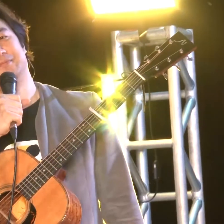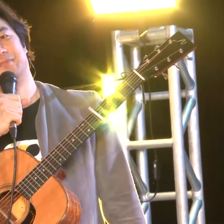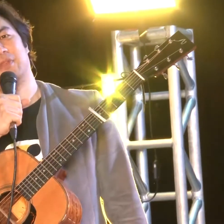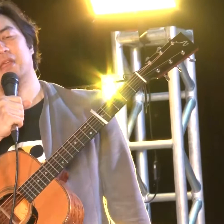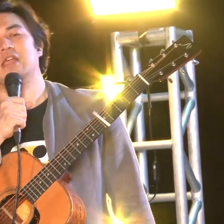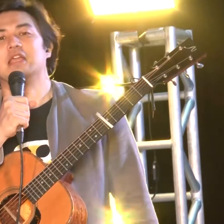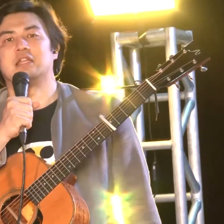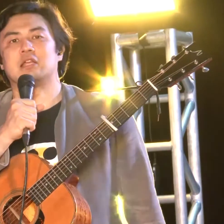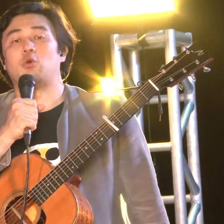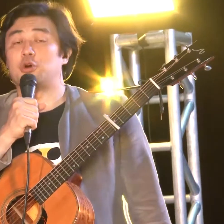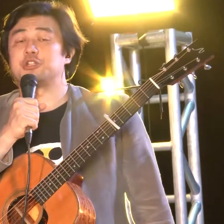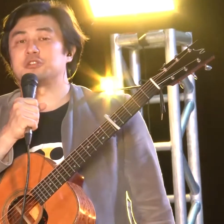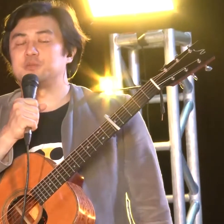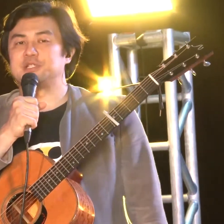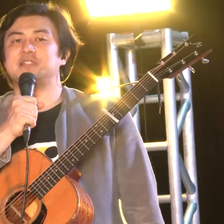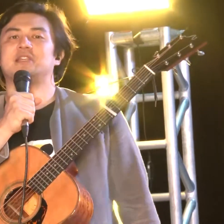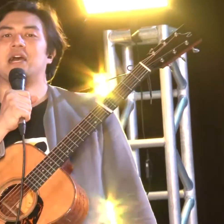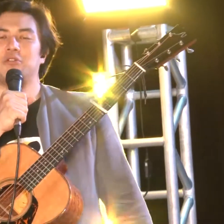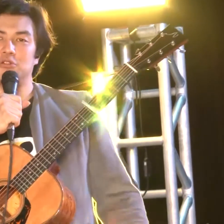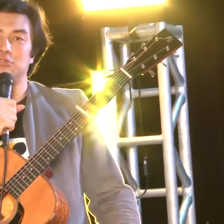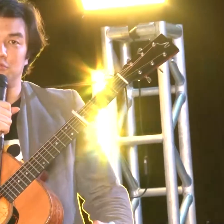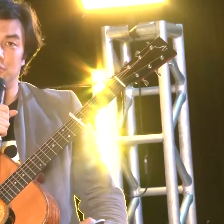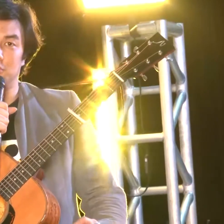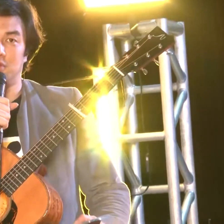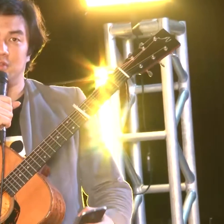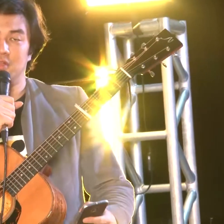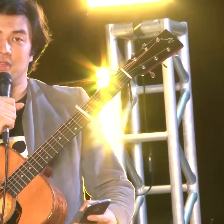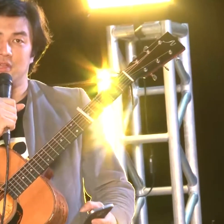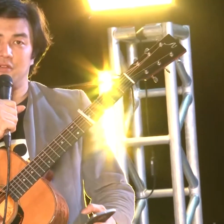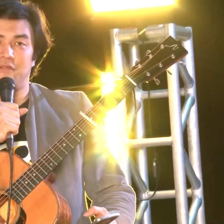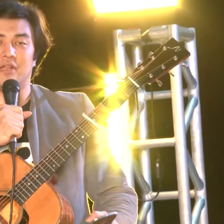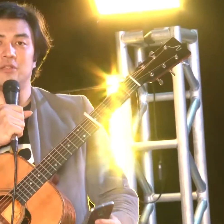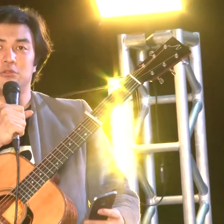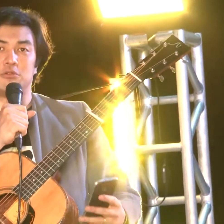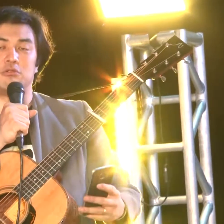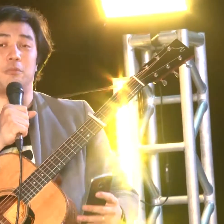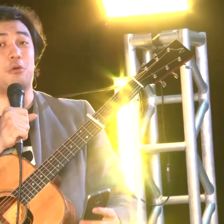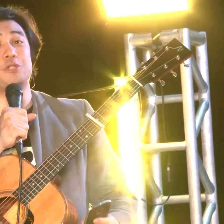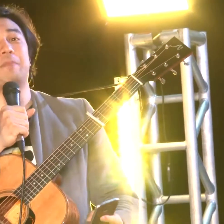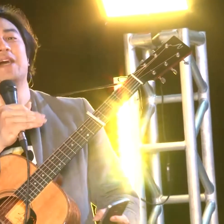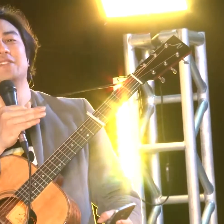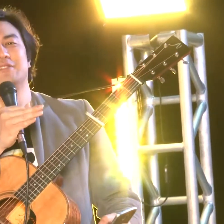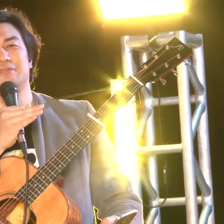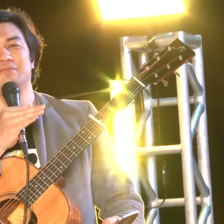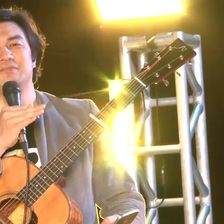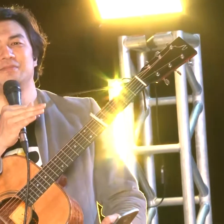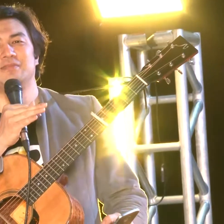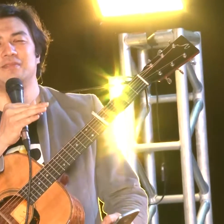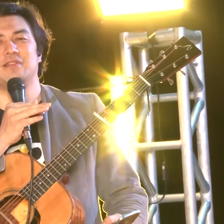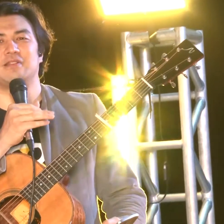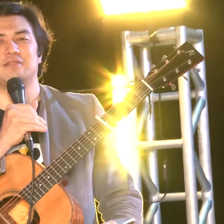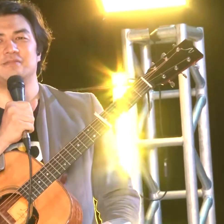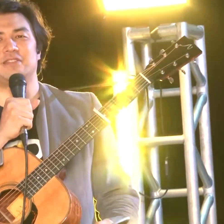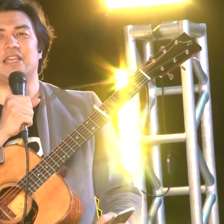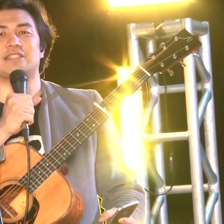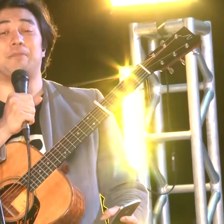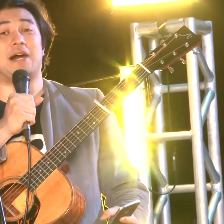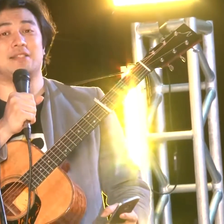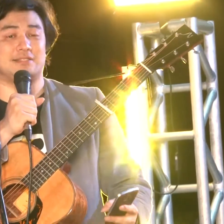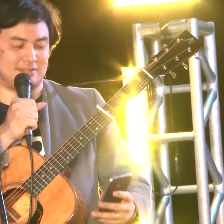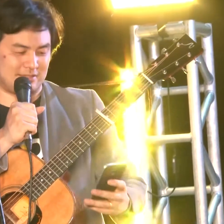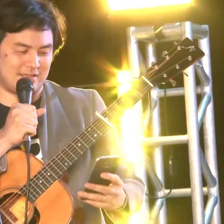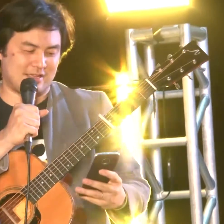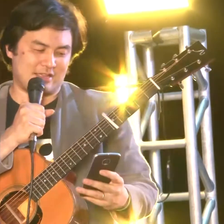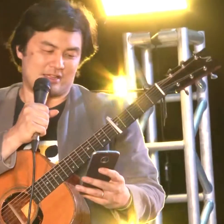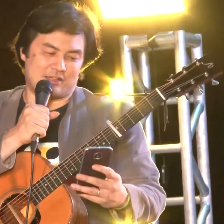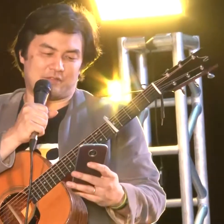conferência. Então hoje nós vamos iniciar o nosso louvor falando um pouco de paz. E essa